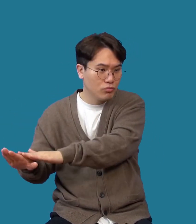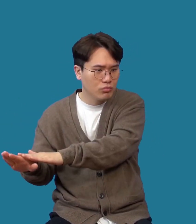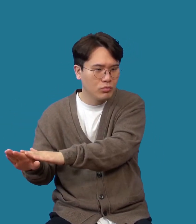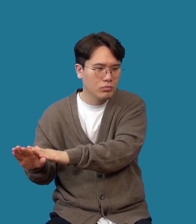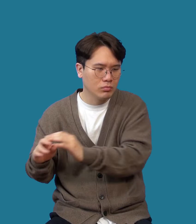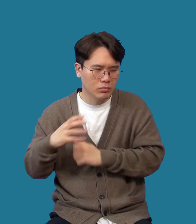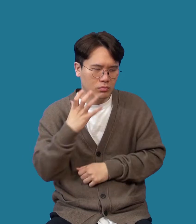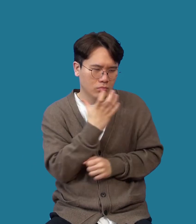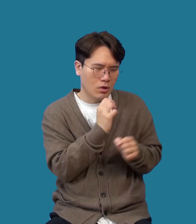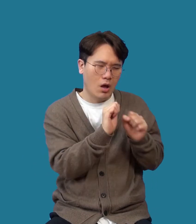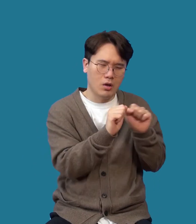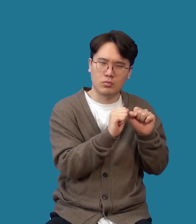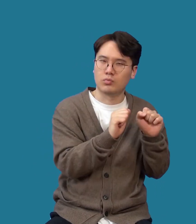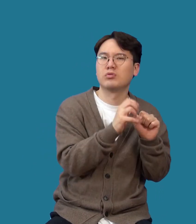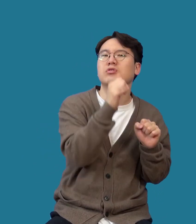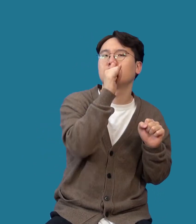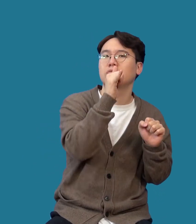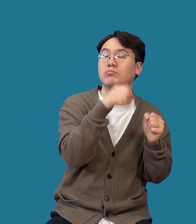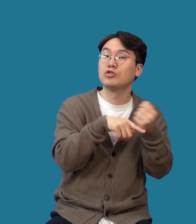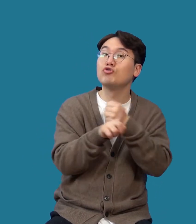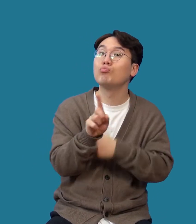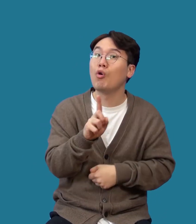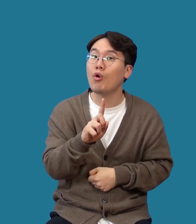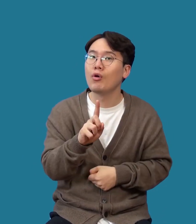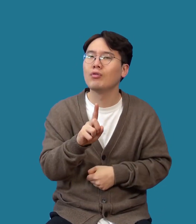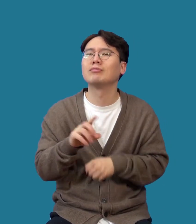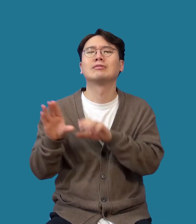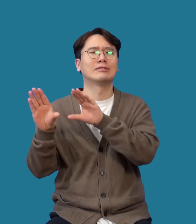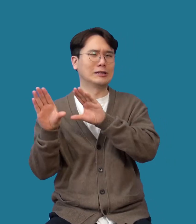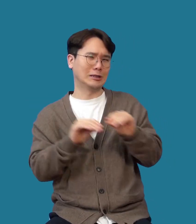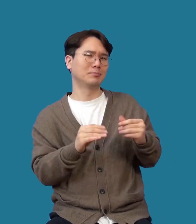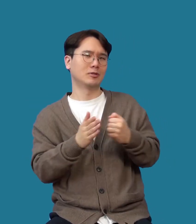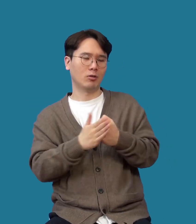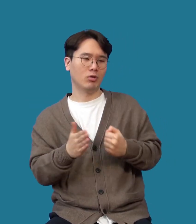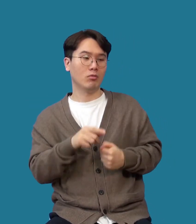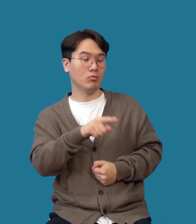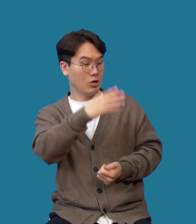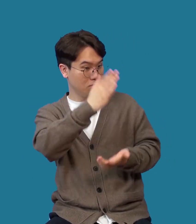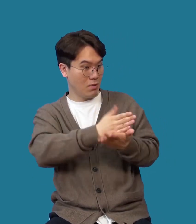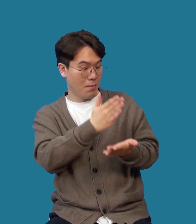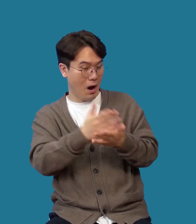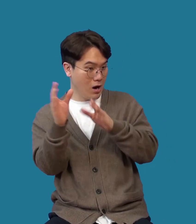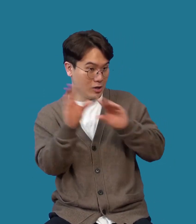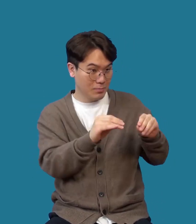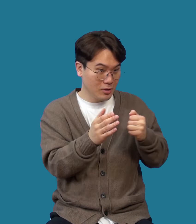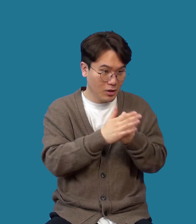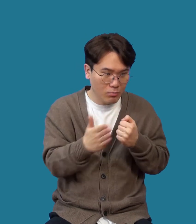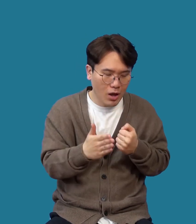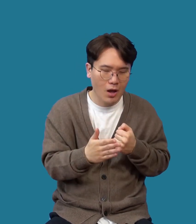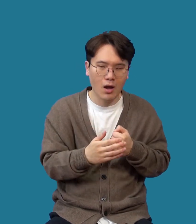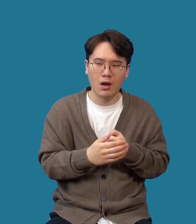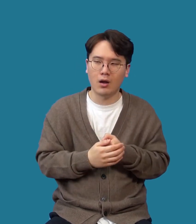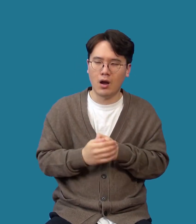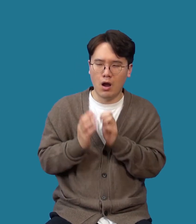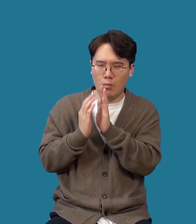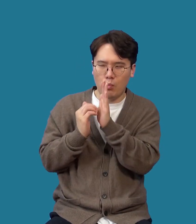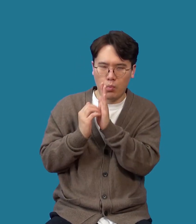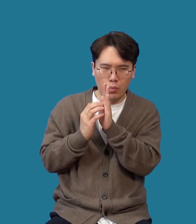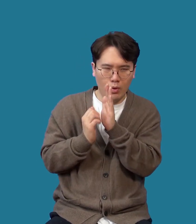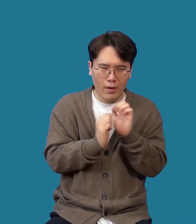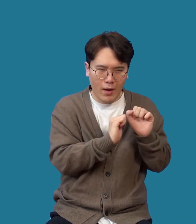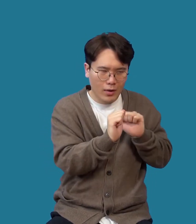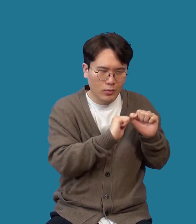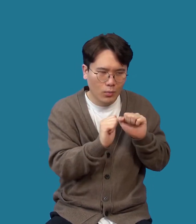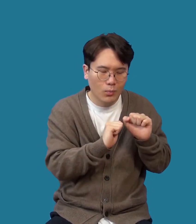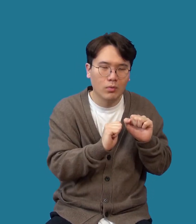된다고 하니까 해보고 싶은 것입니다. 안 되는 일을 할 때의 짜릿한 흥분, 그걸